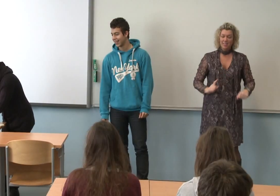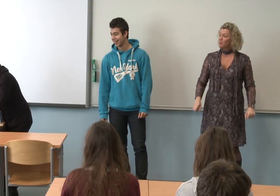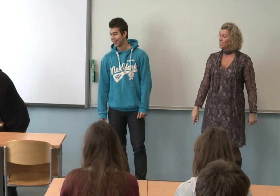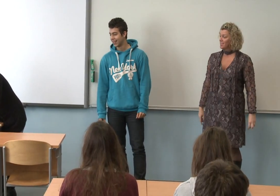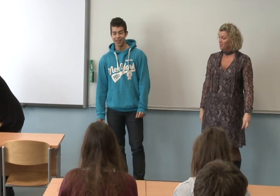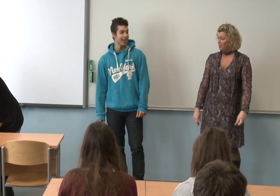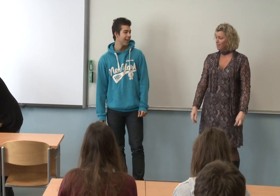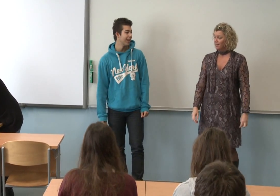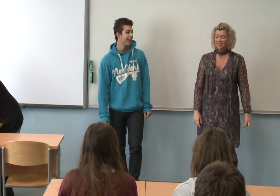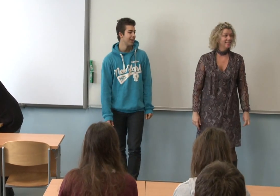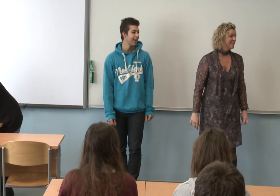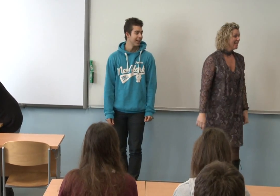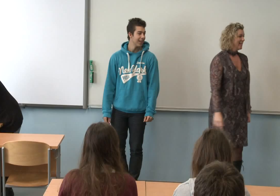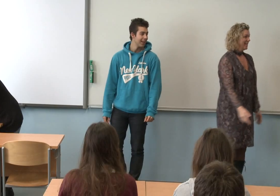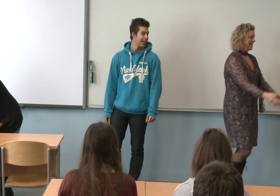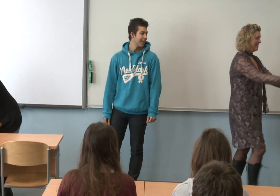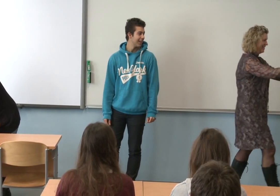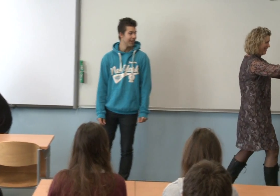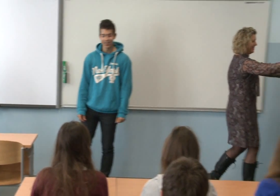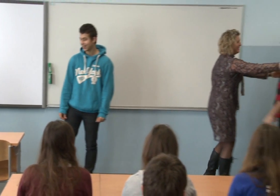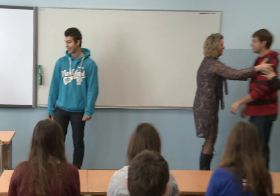Samo Žiga ne sme videti? Ne, Žiga ne sme